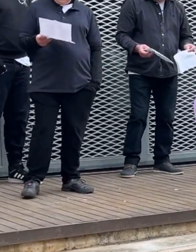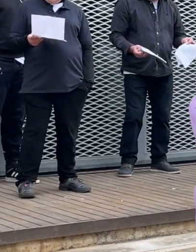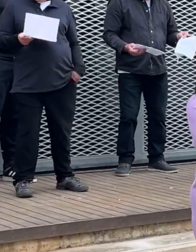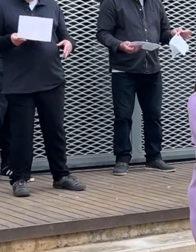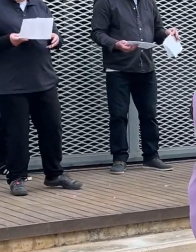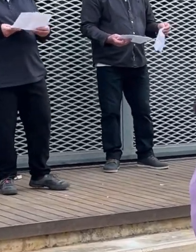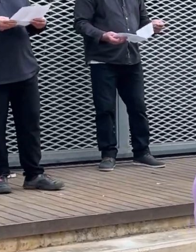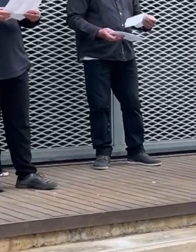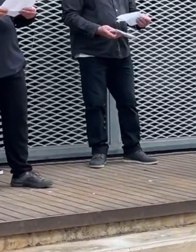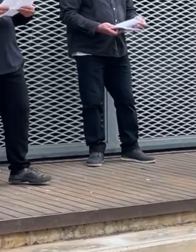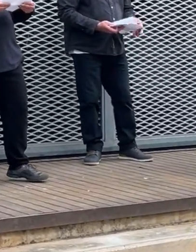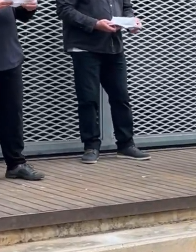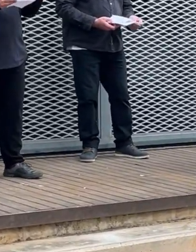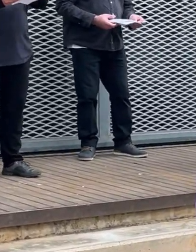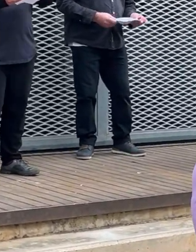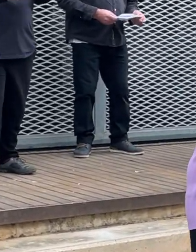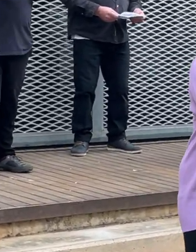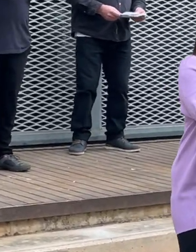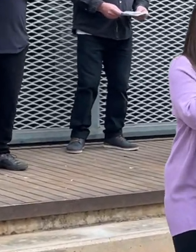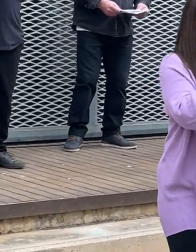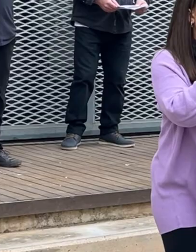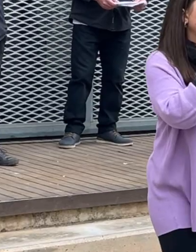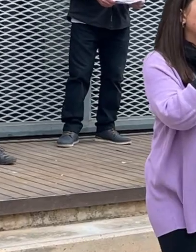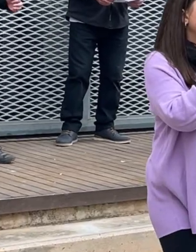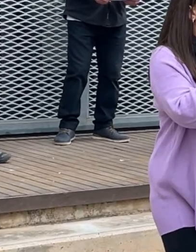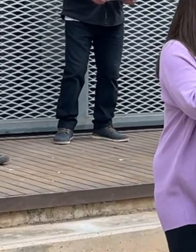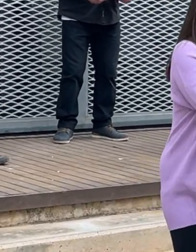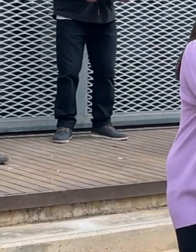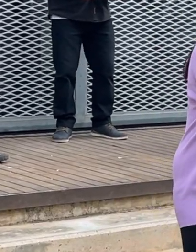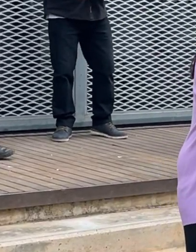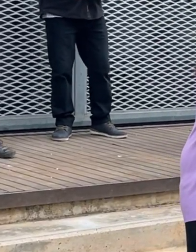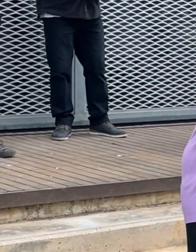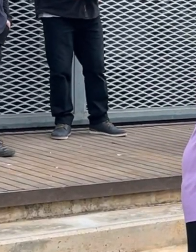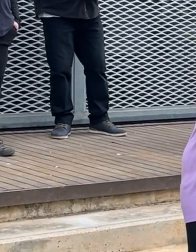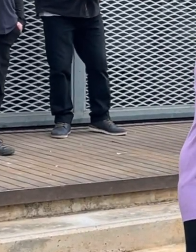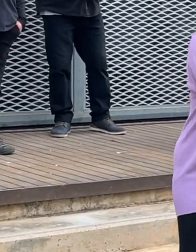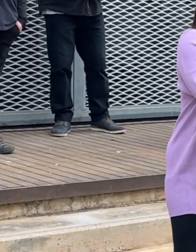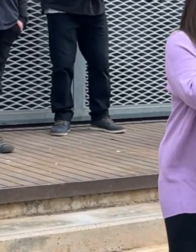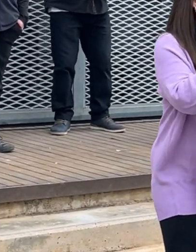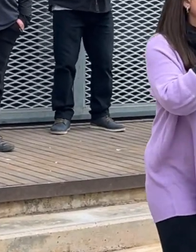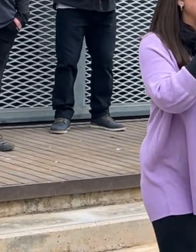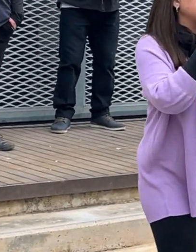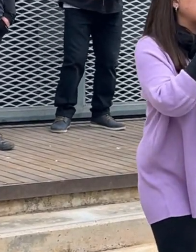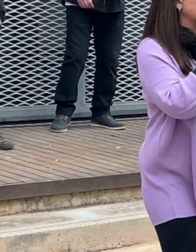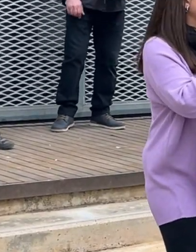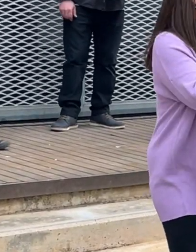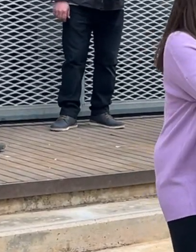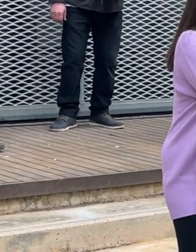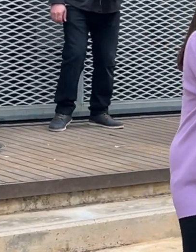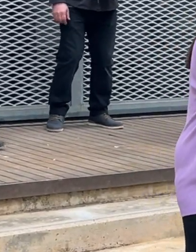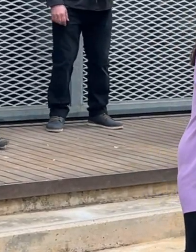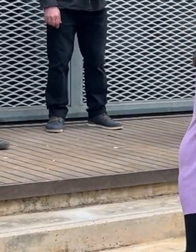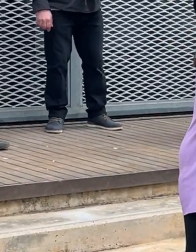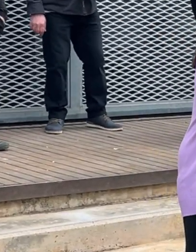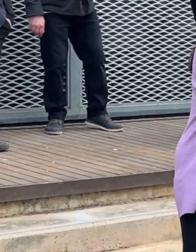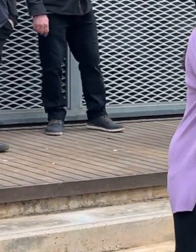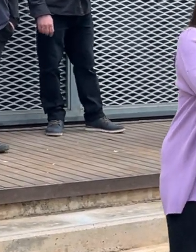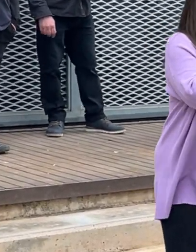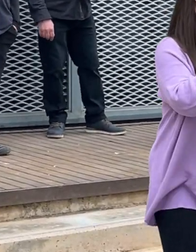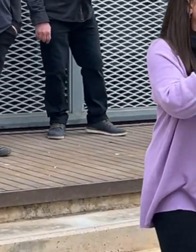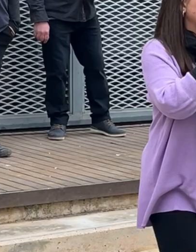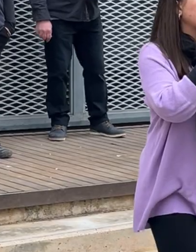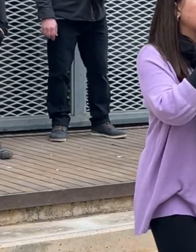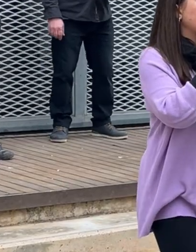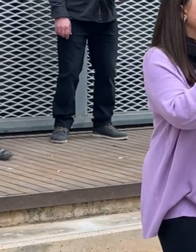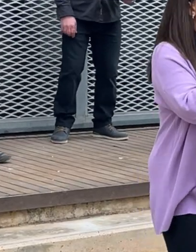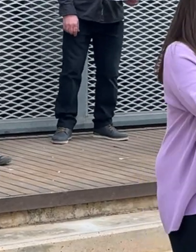me pregunta, ¿estudias o trabajas? Y les digo, no, soy discapacitada. Ya no me miran con cara rara,